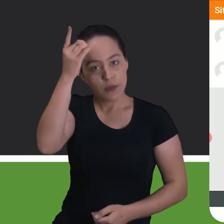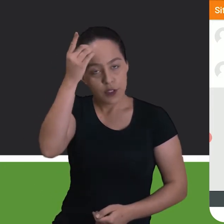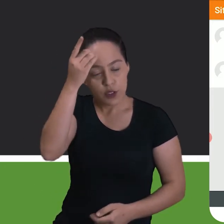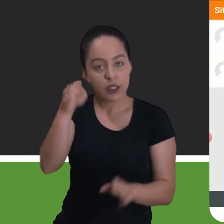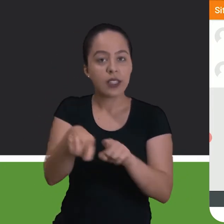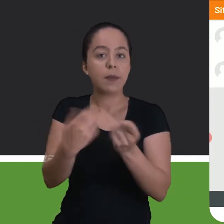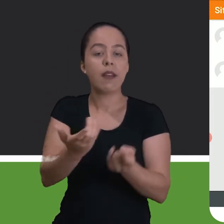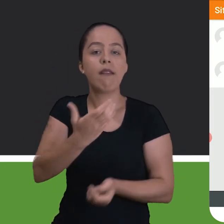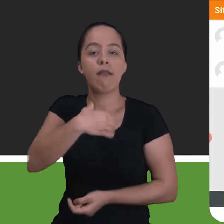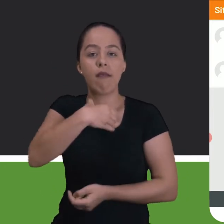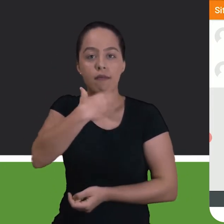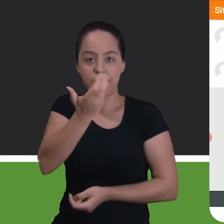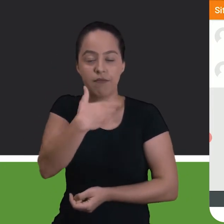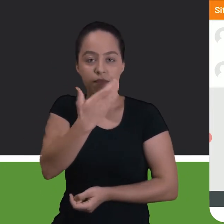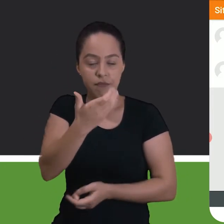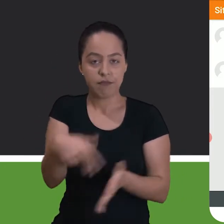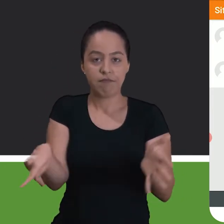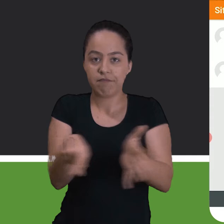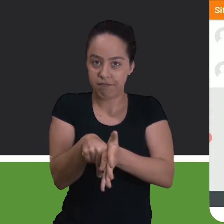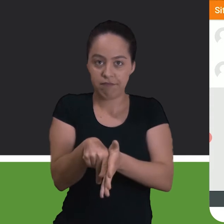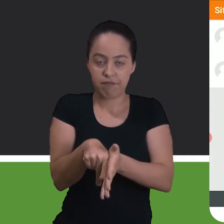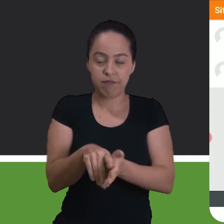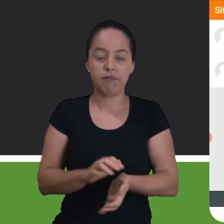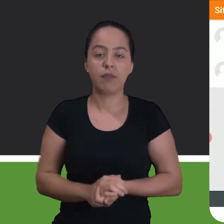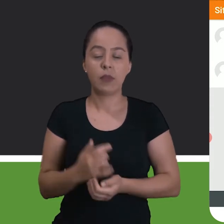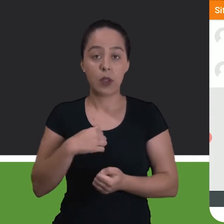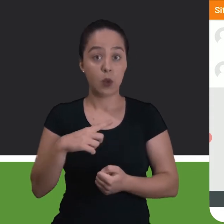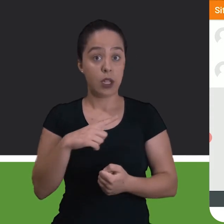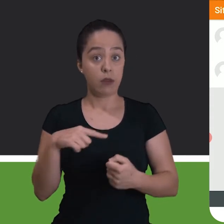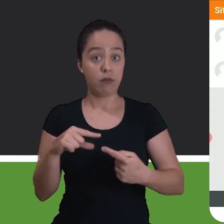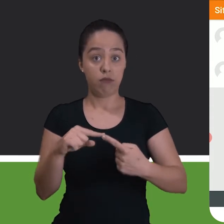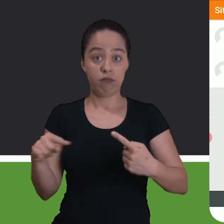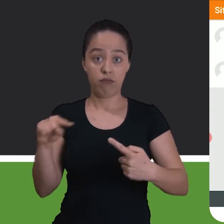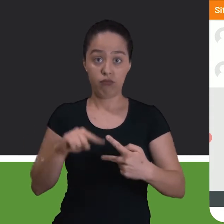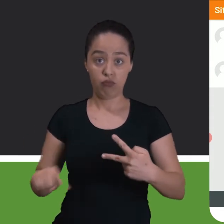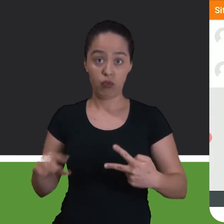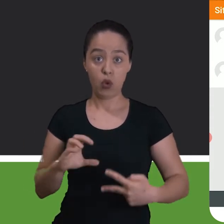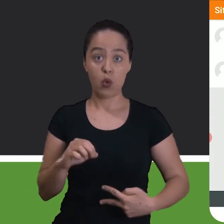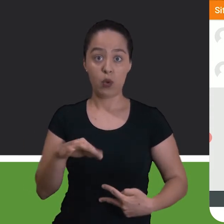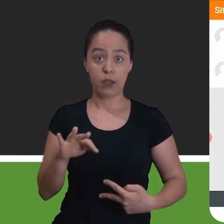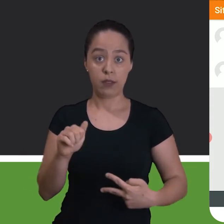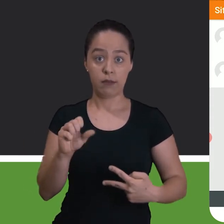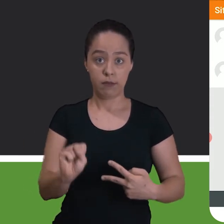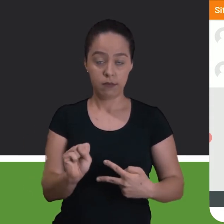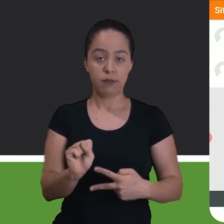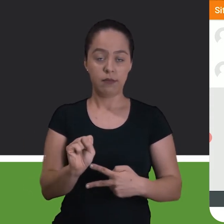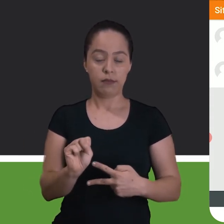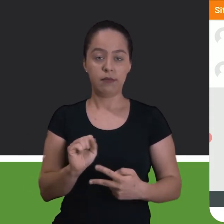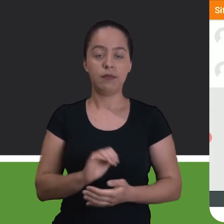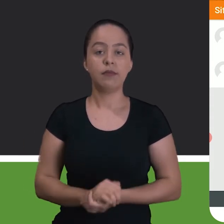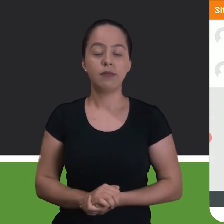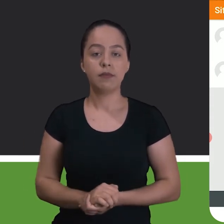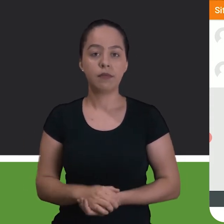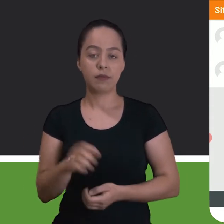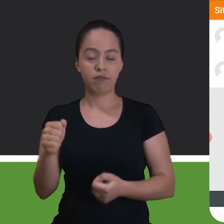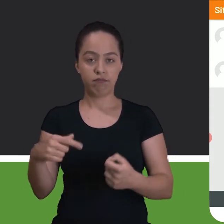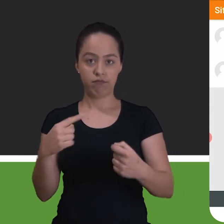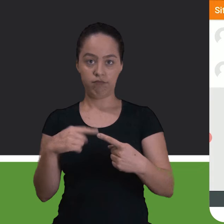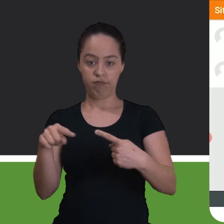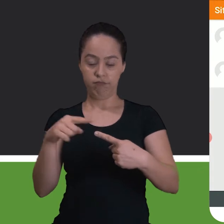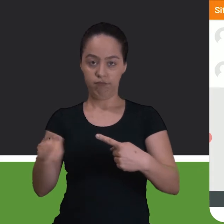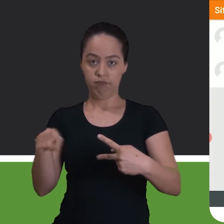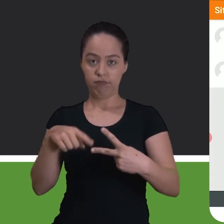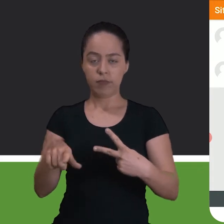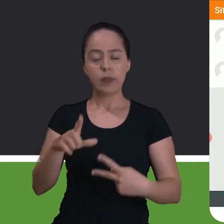ok bom aqui eu já tô com ele aberto e a gente tem duas contas cadastradas que a gente vai prender aqui é alternar entre uma conta e outra